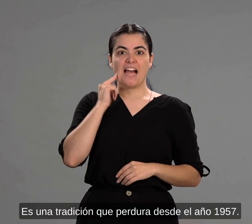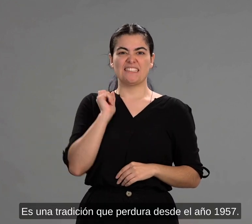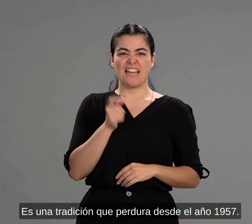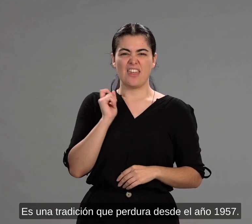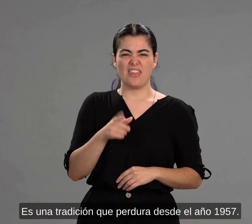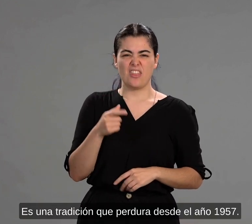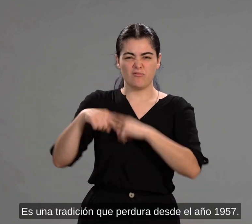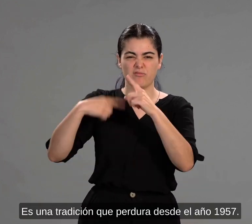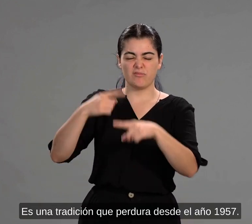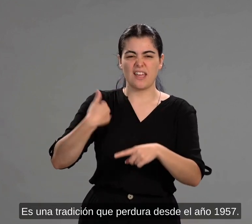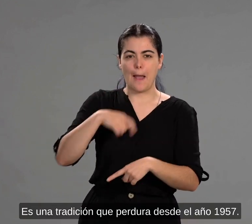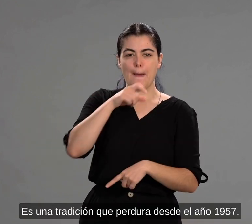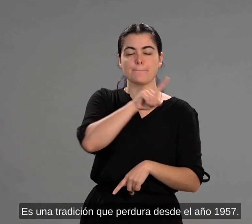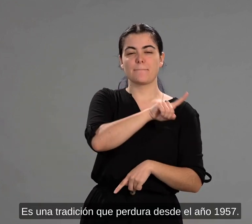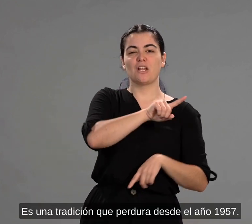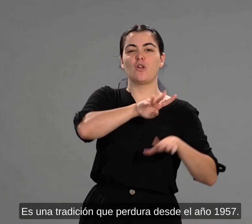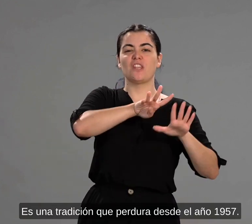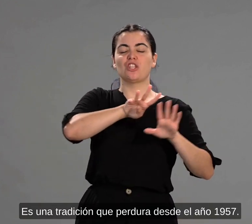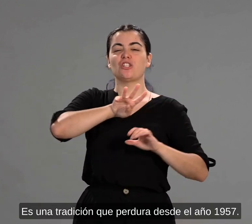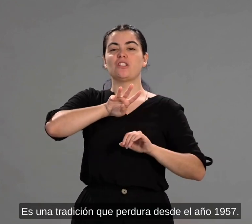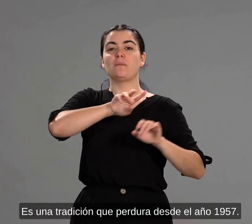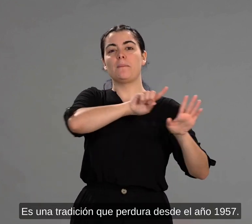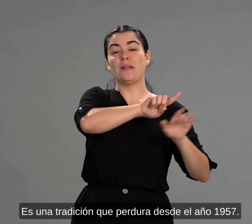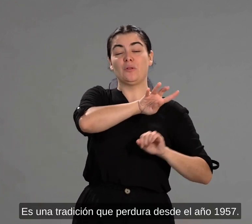una tradición que perdura desde el año 1957.